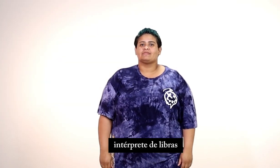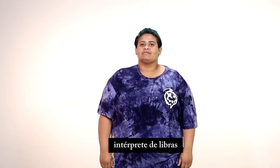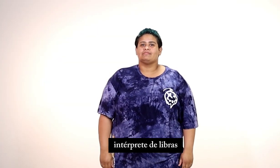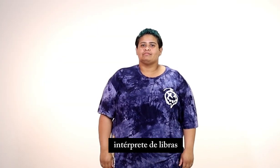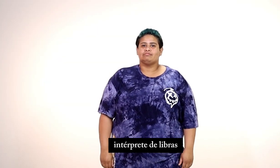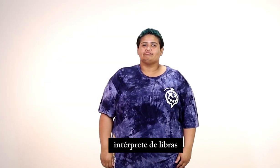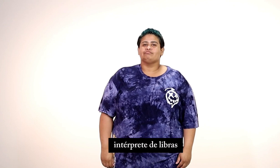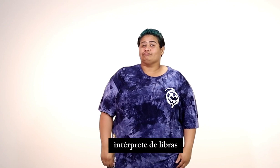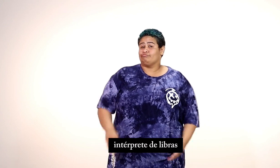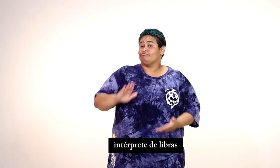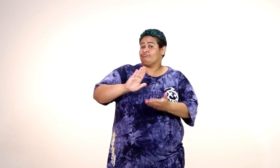intérprete de Libras,